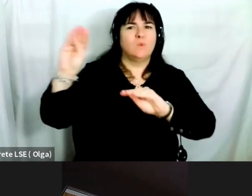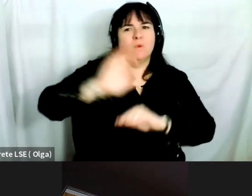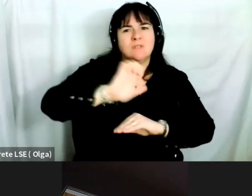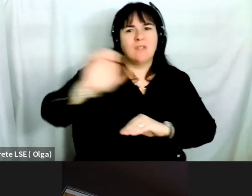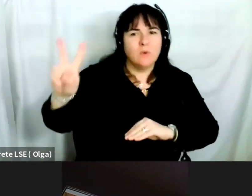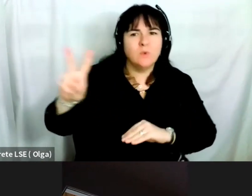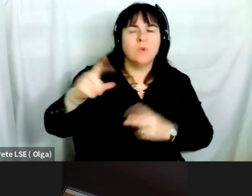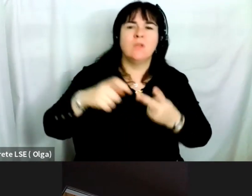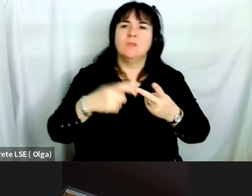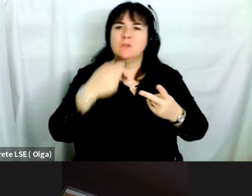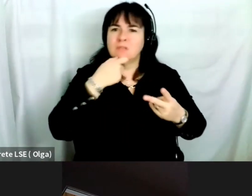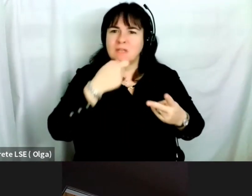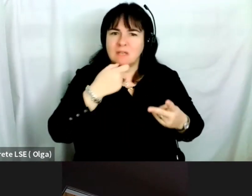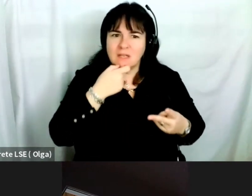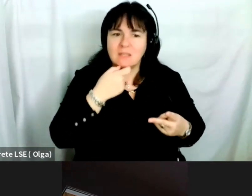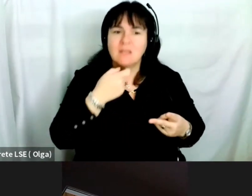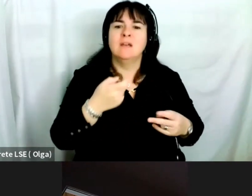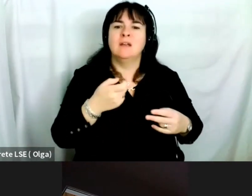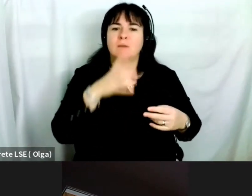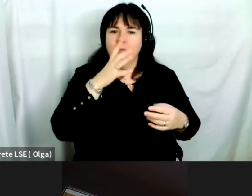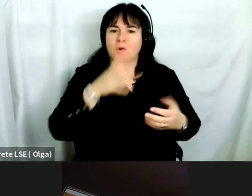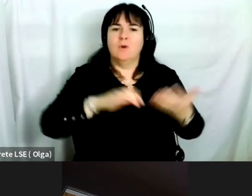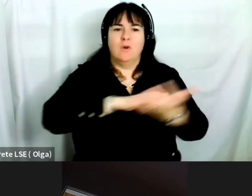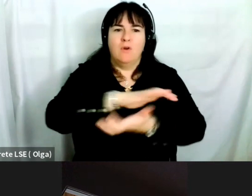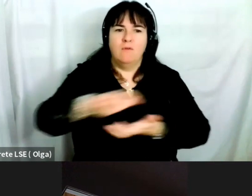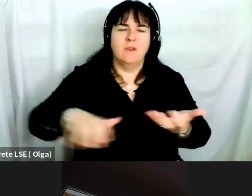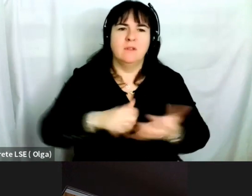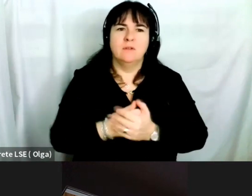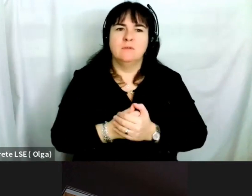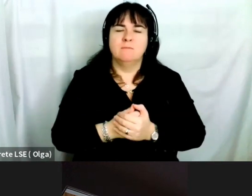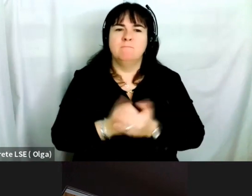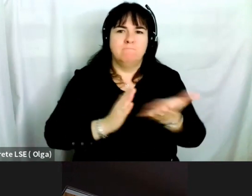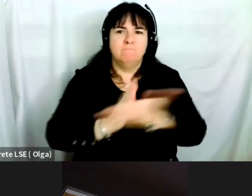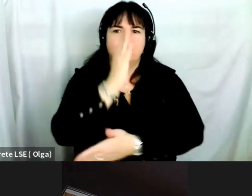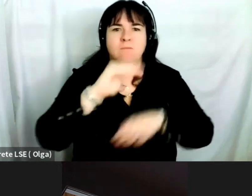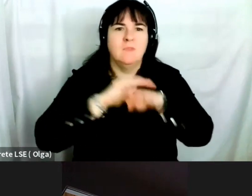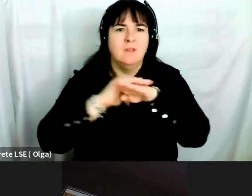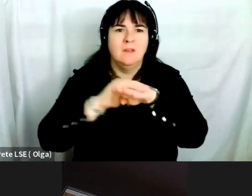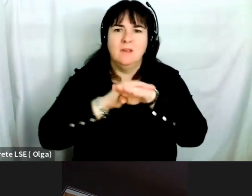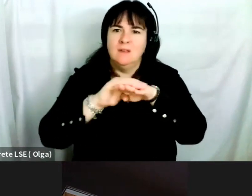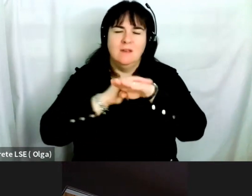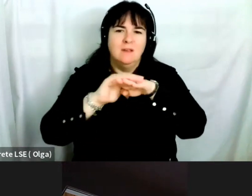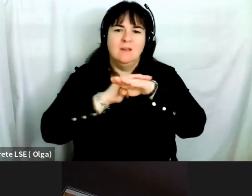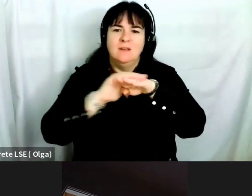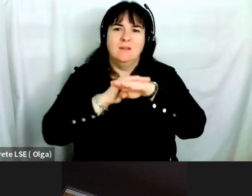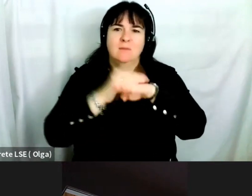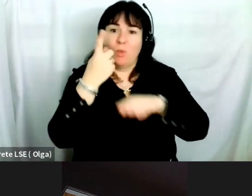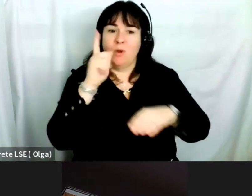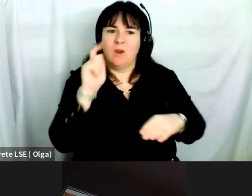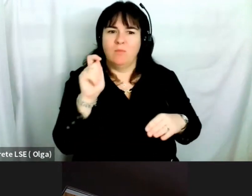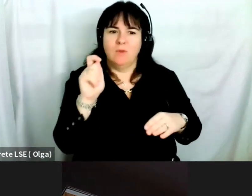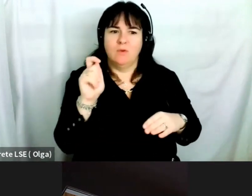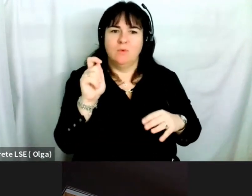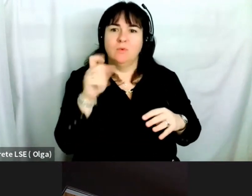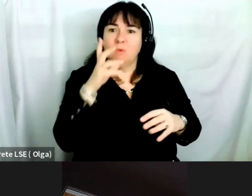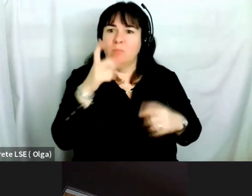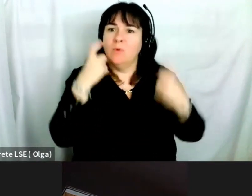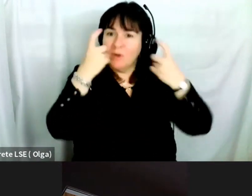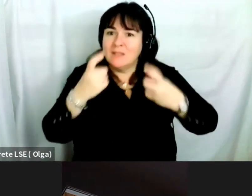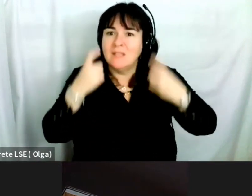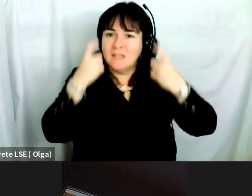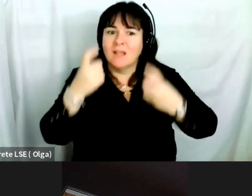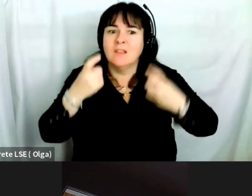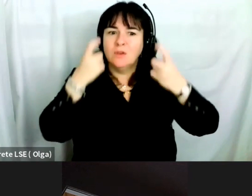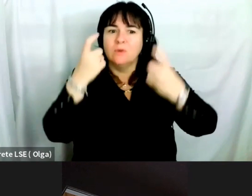tienen formas de resolver los conflictos. Perdona, cosas del directo, dame un segundo, es que estoy